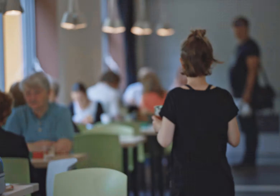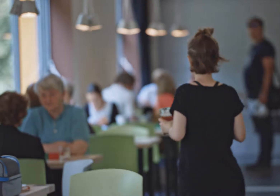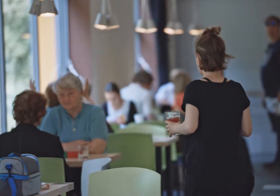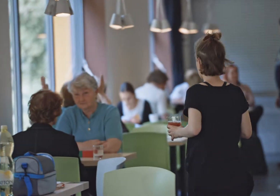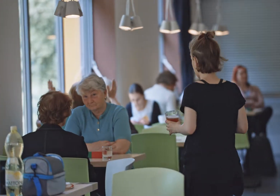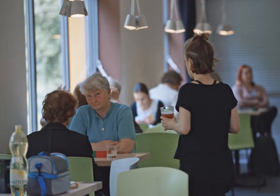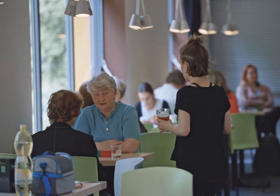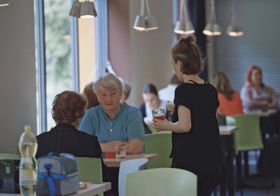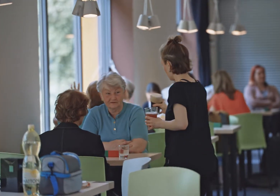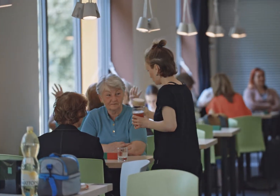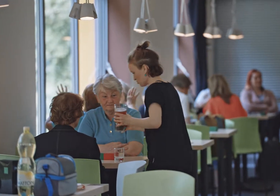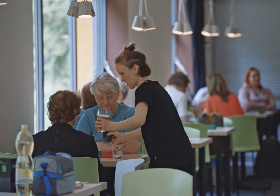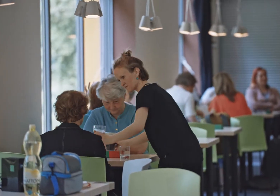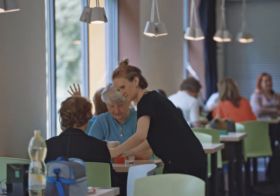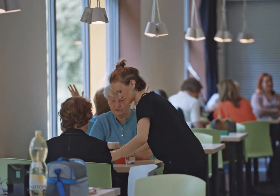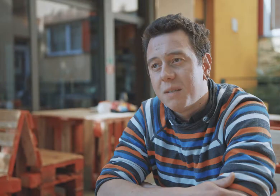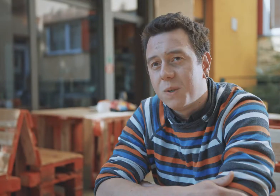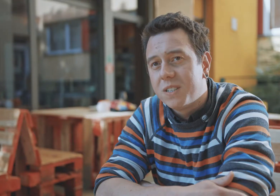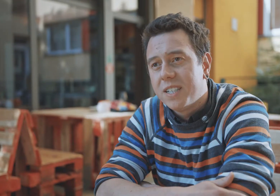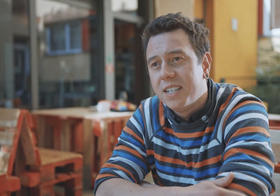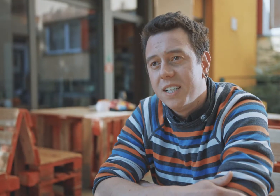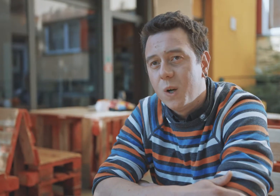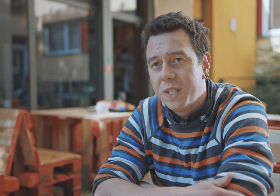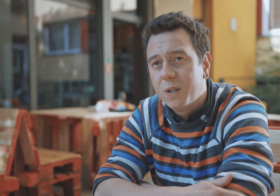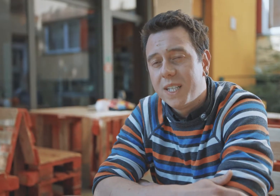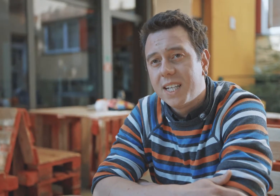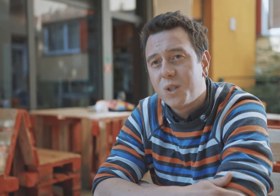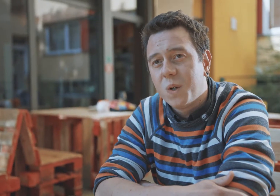Nikde jinde by tu práci buď nenašli, anebo našli hodně, hodně těžko.